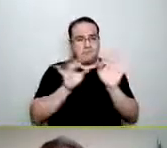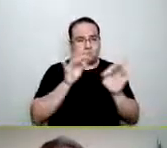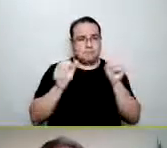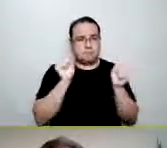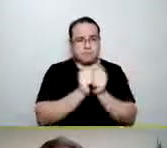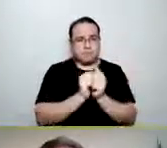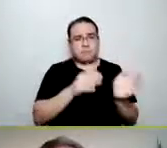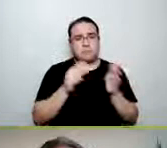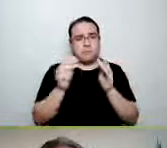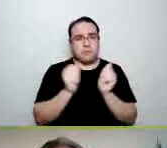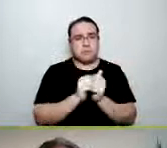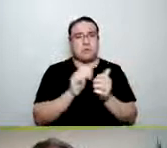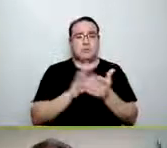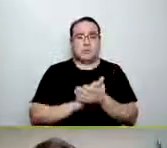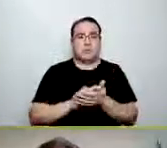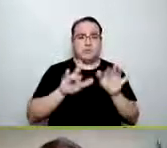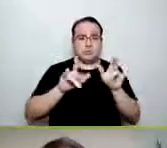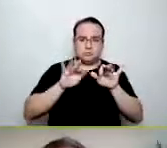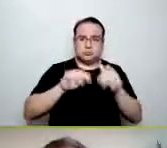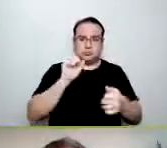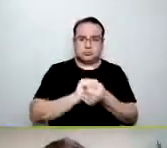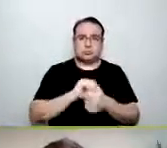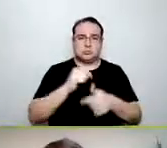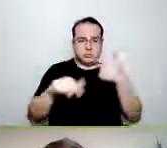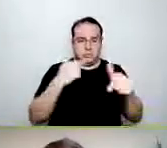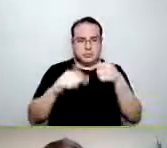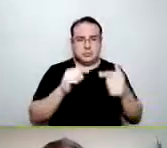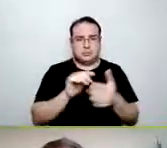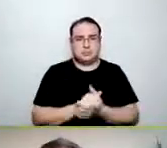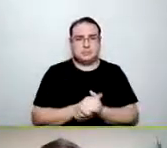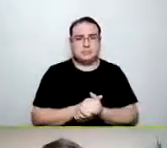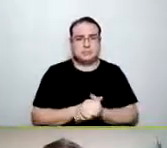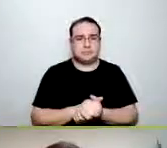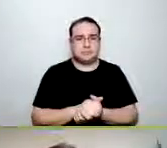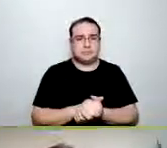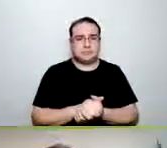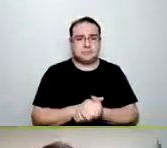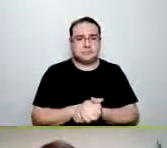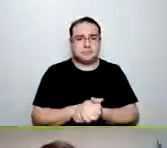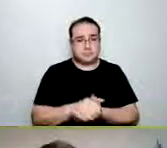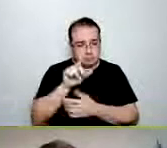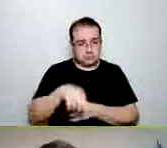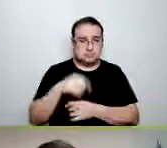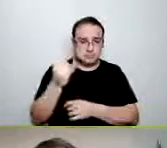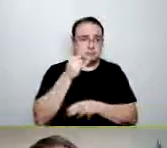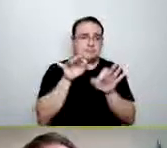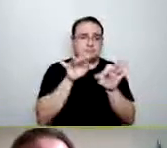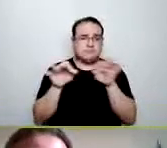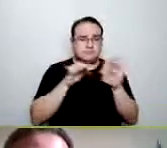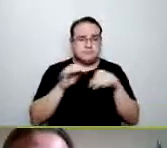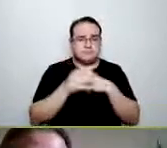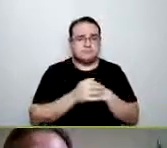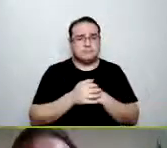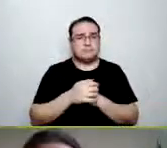e transportados para o computador para trabalhar. E é importante de organizar esses